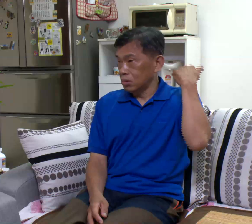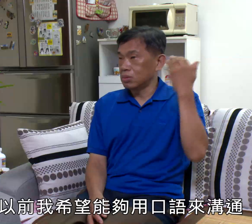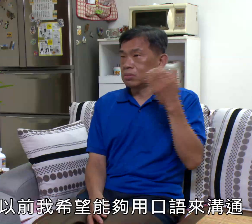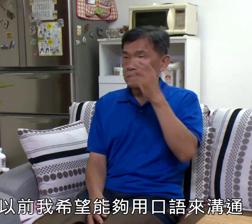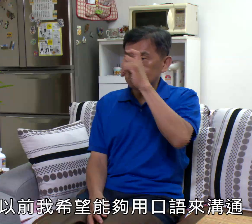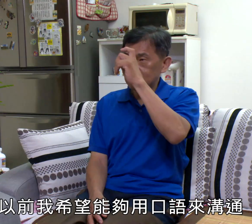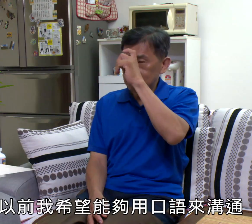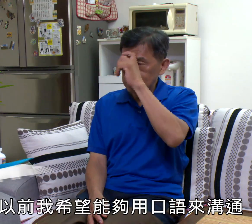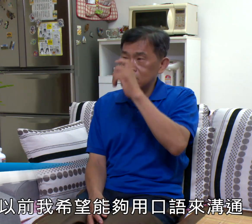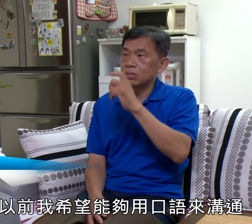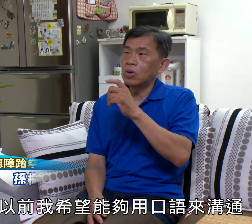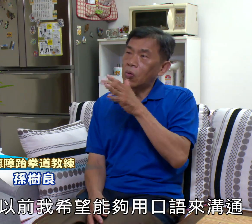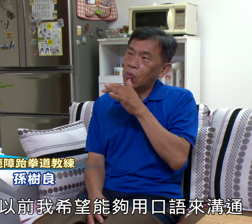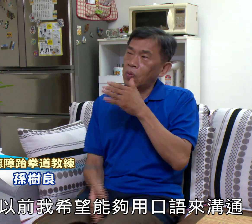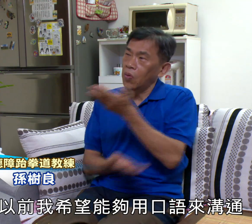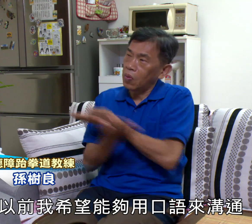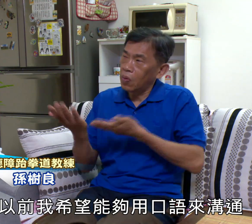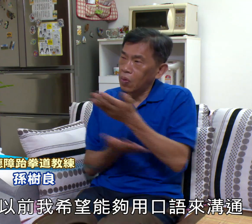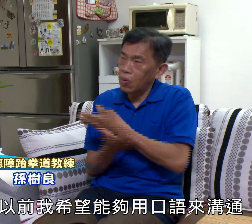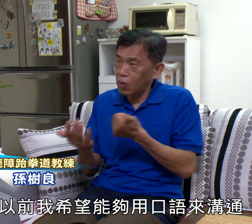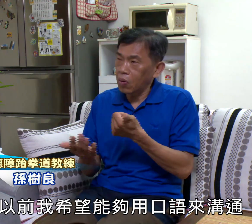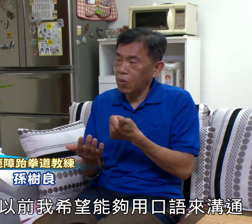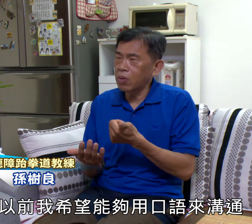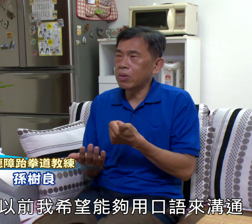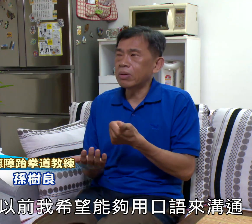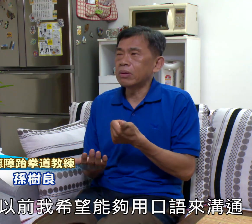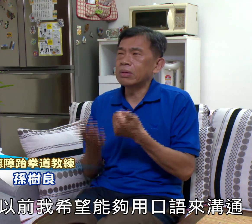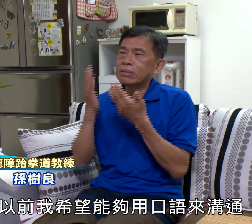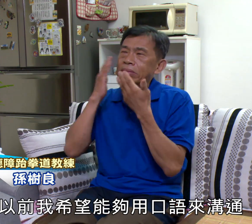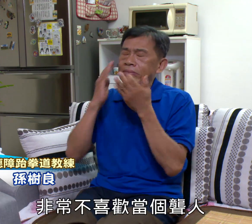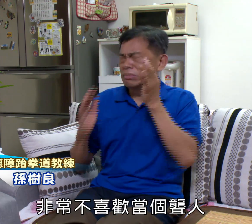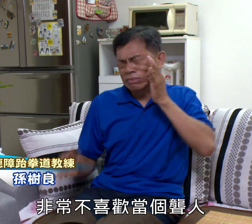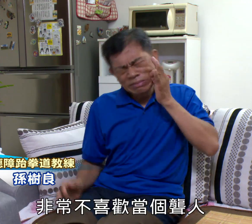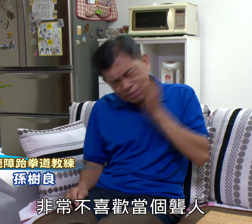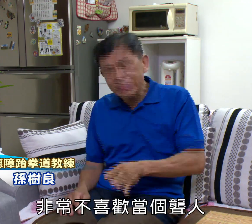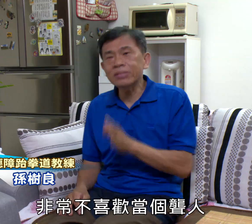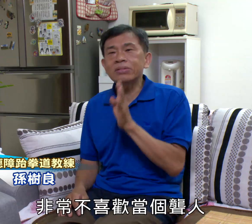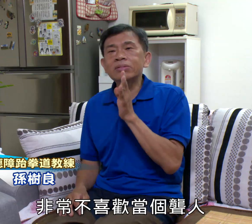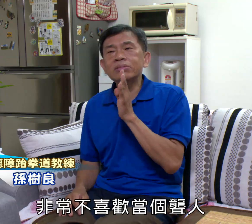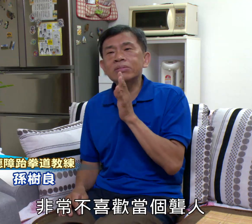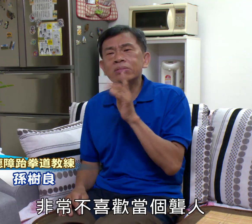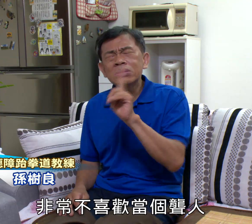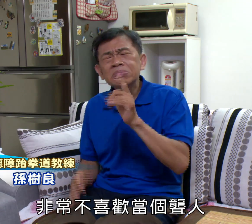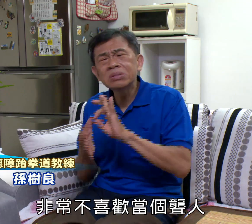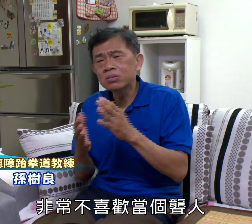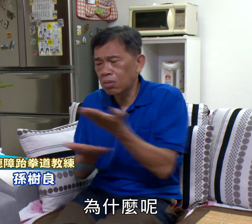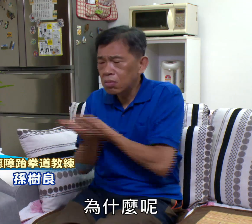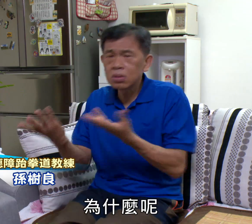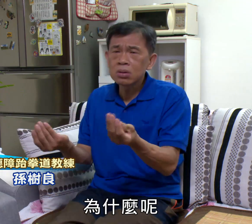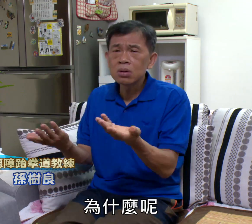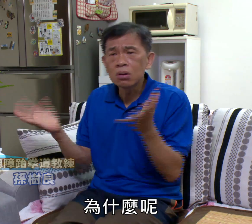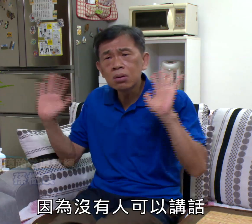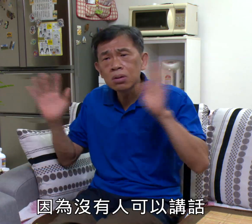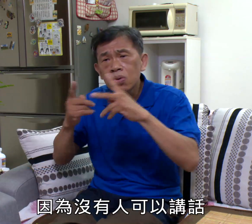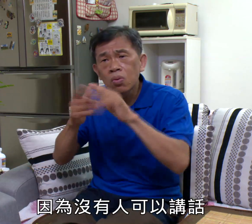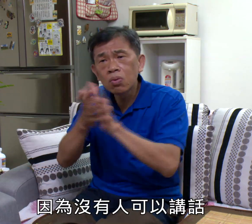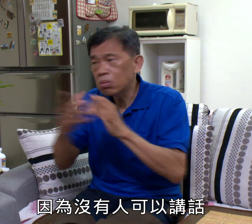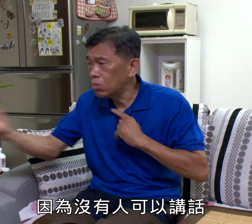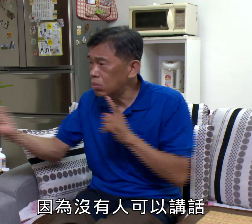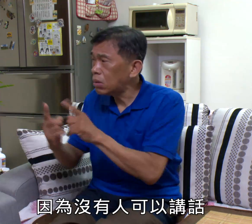以前呢，我希望能够用口语来沟通，非常不喜欢当个聋人。为什么呢？因为没有人可以讲